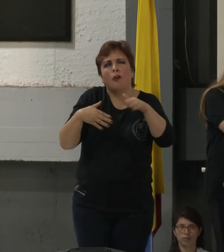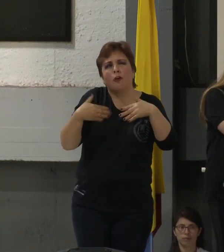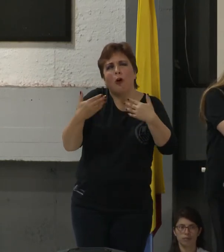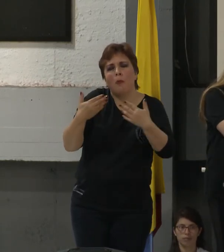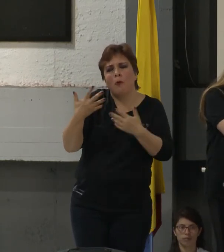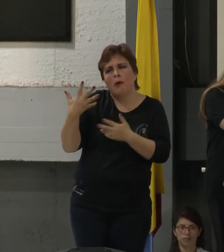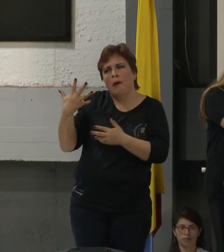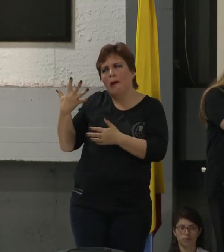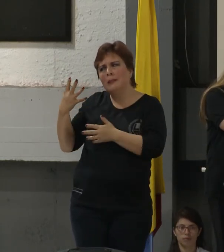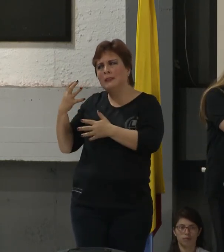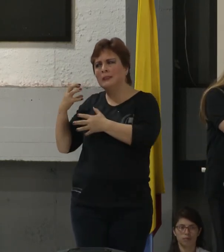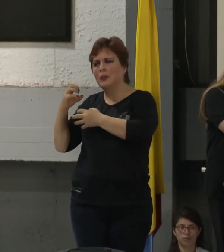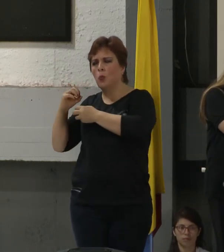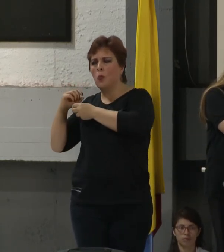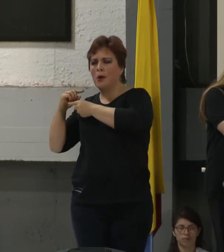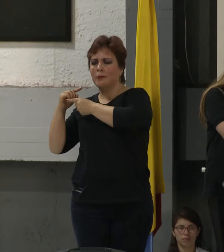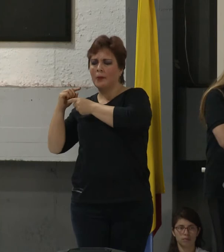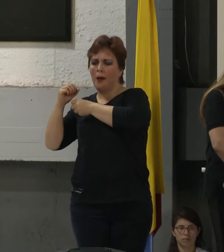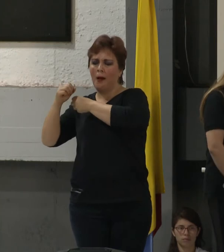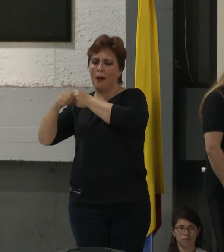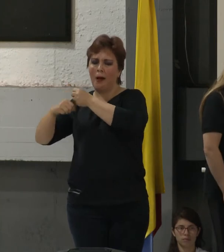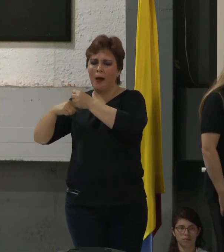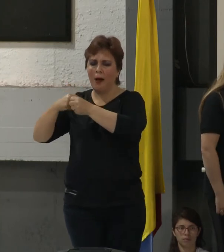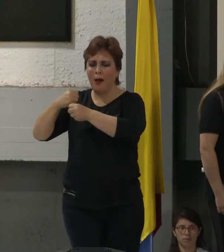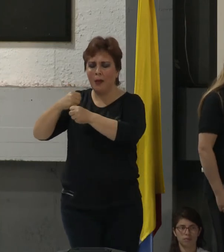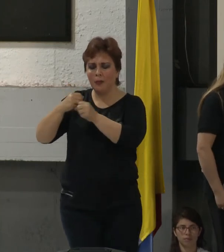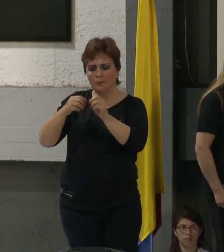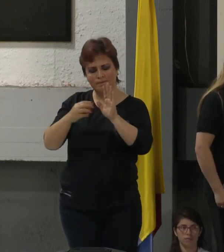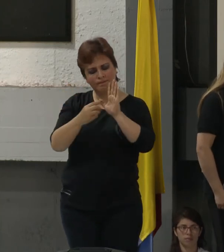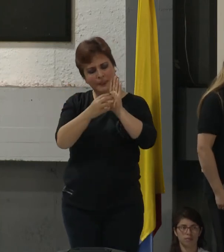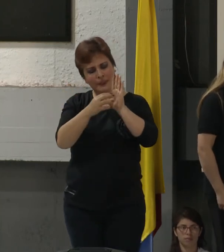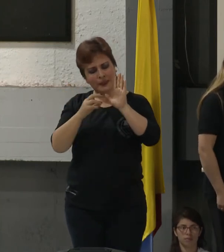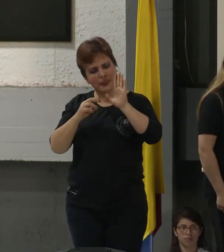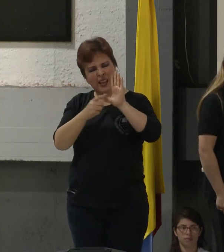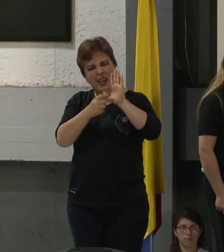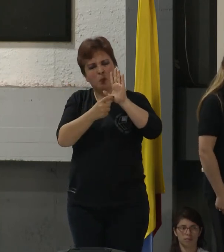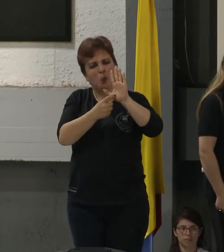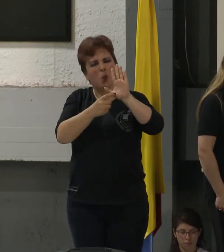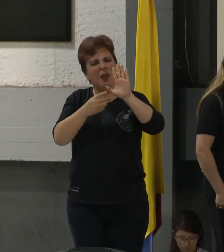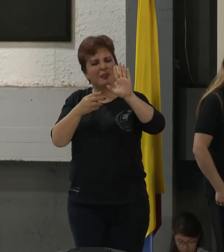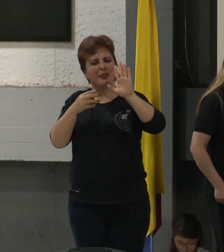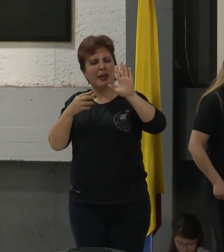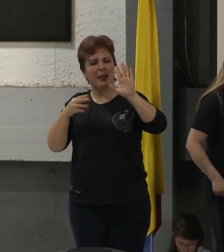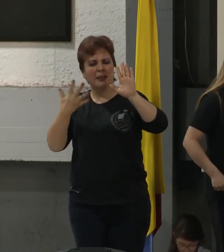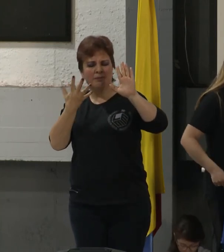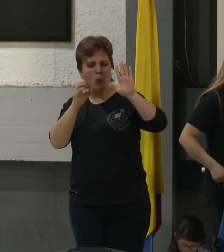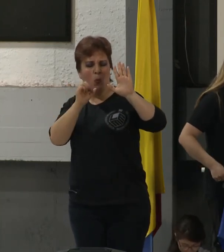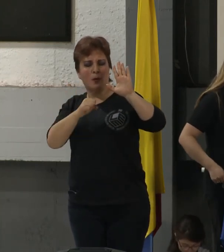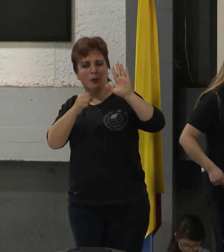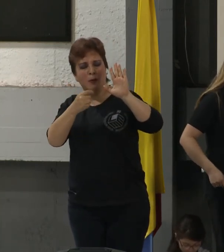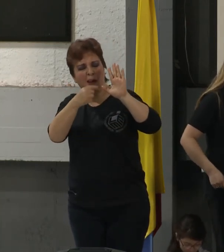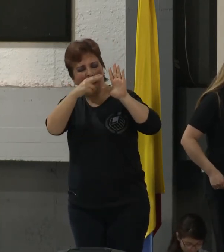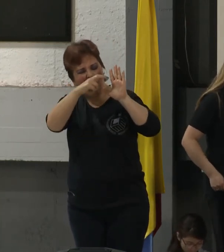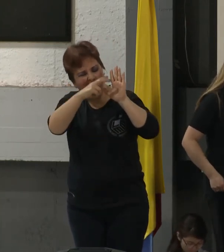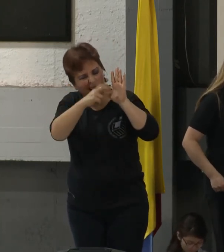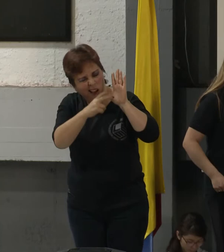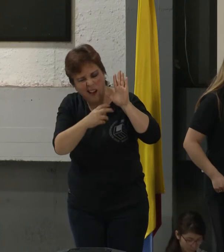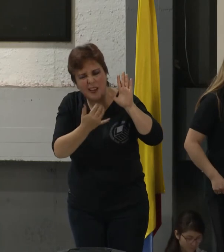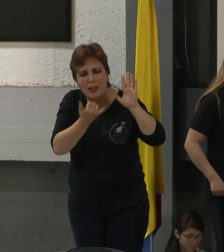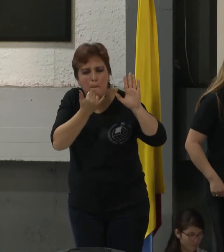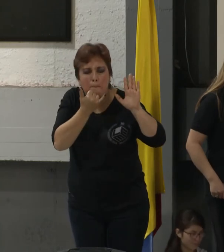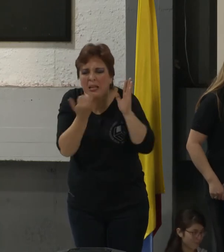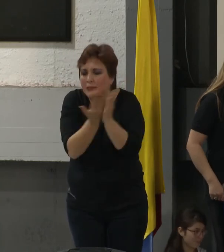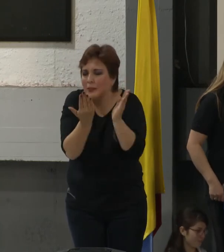memoria histórica y junto a ella a las actuales y nuevas perspectivas propias del campo de estudio de la educación especial